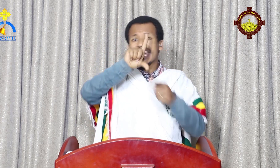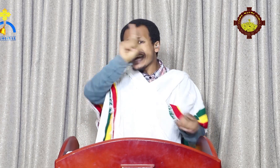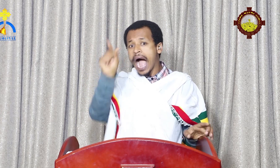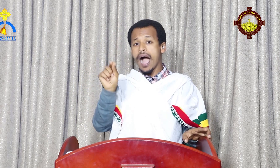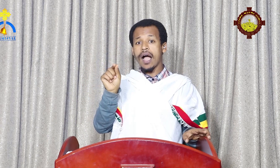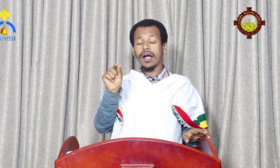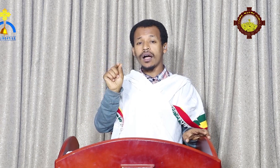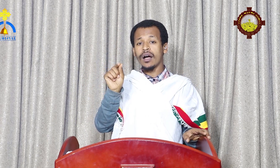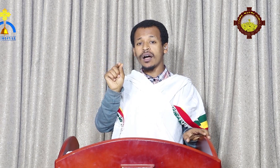ጨረቃ